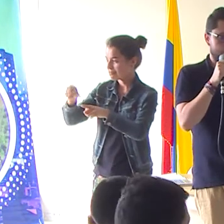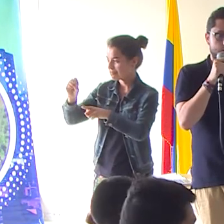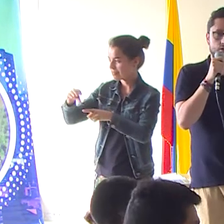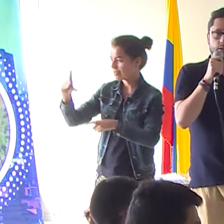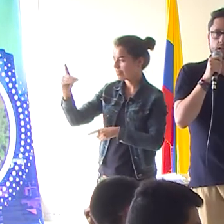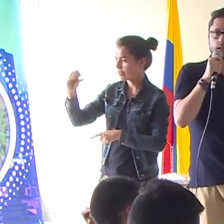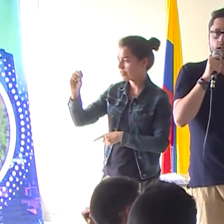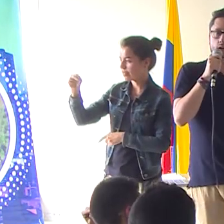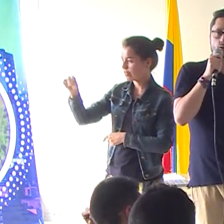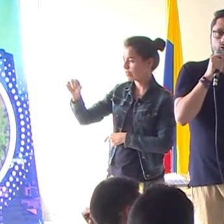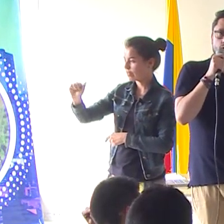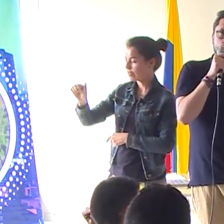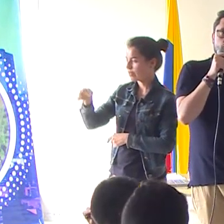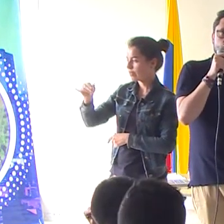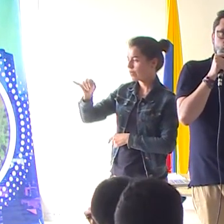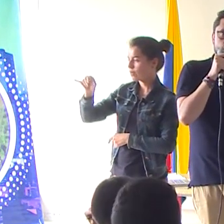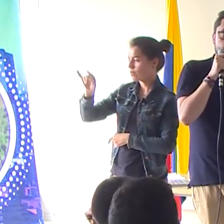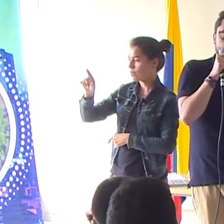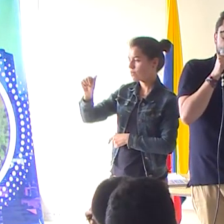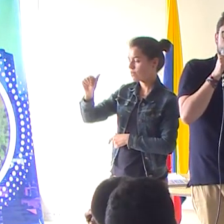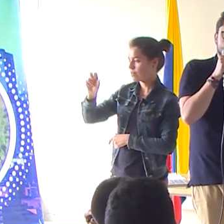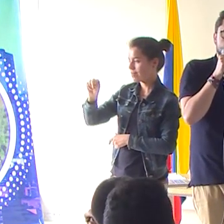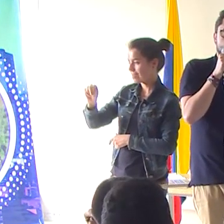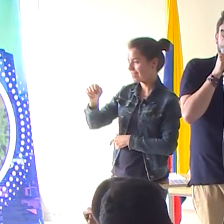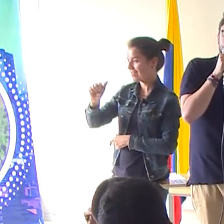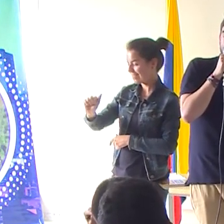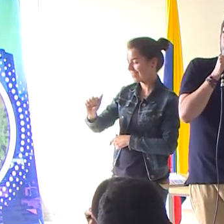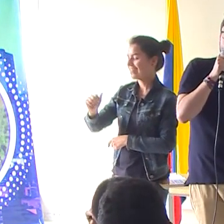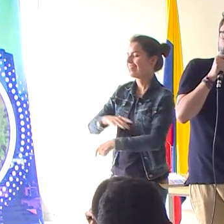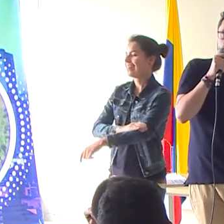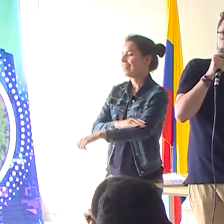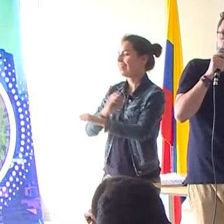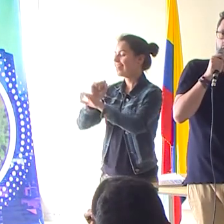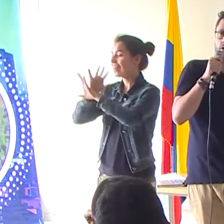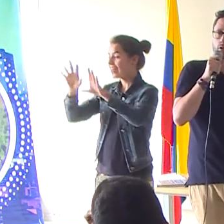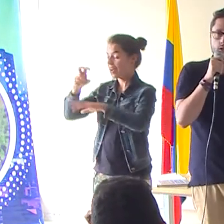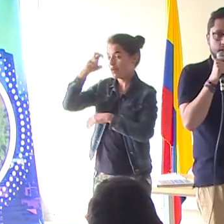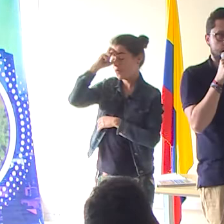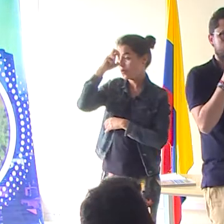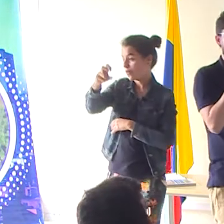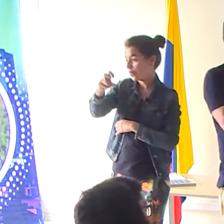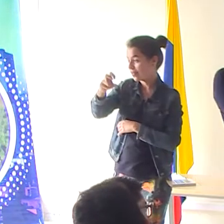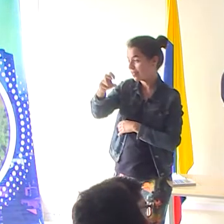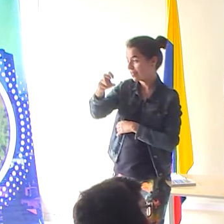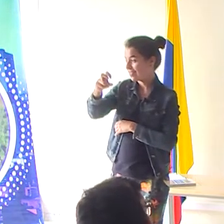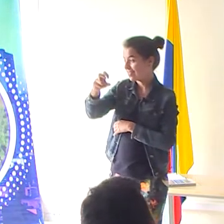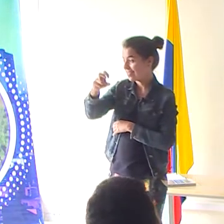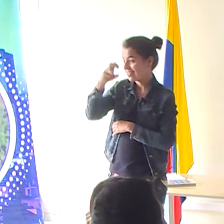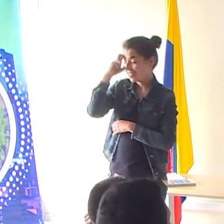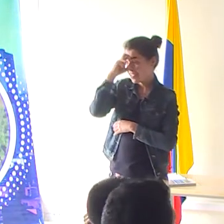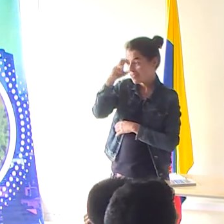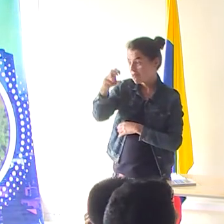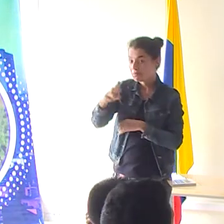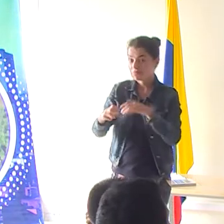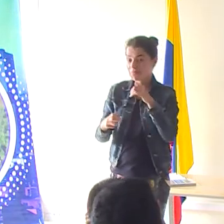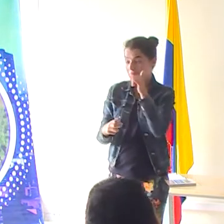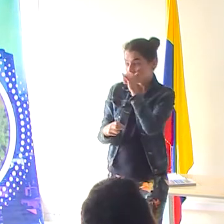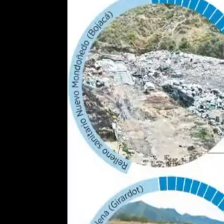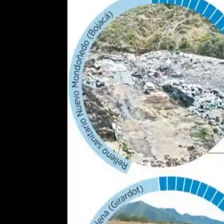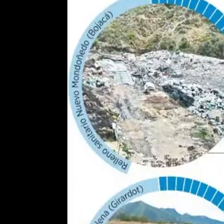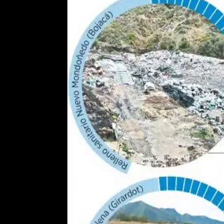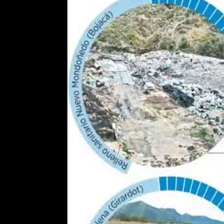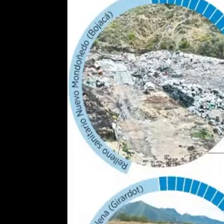exposición mediática hubo muchísimos más protestas reclamaciones seguimiento de los medios exactos